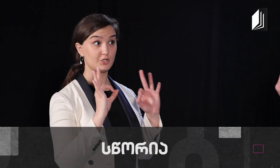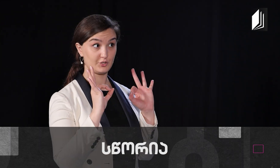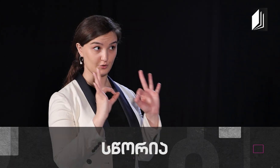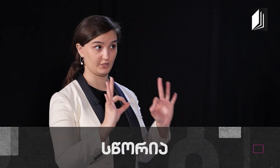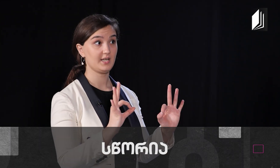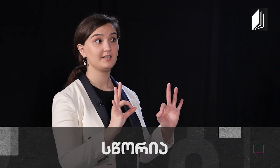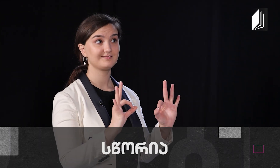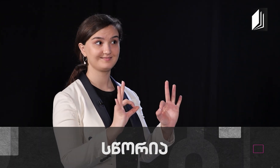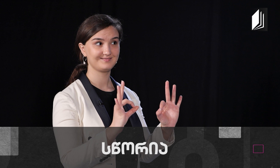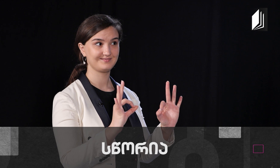სწორია.